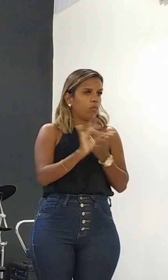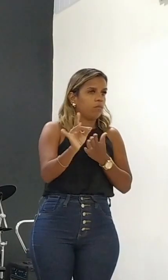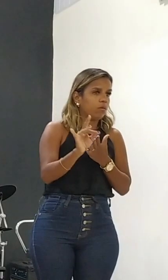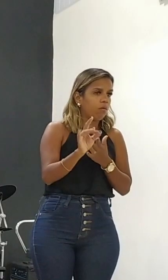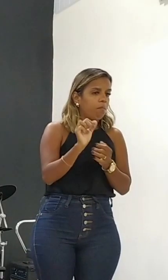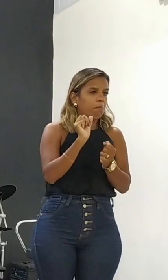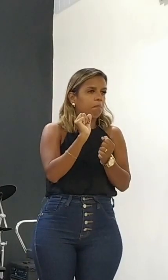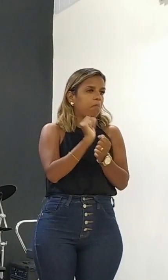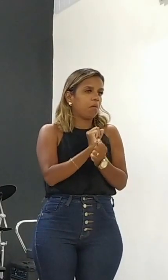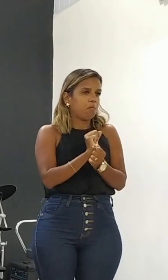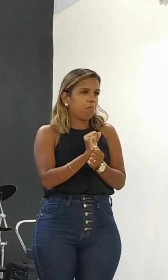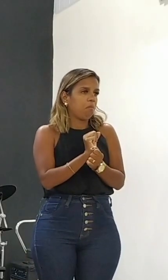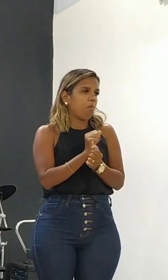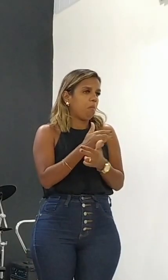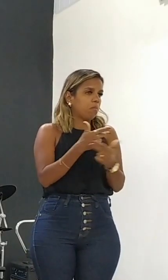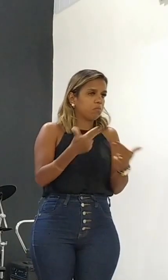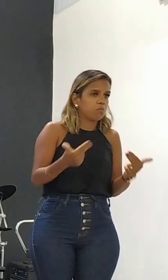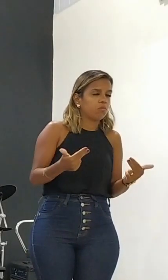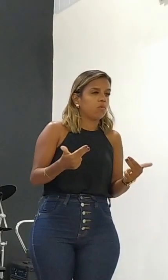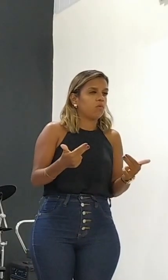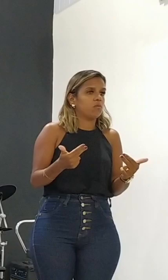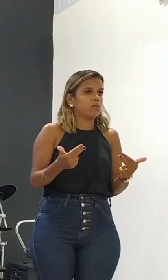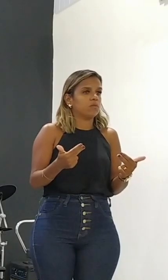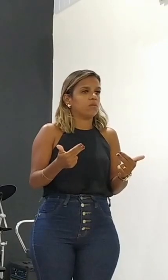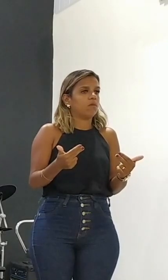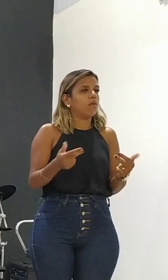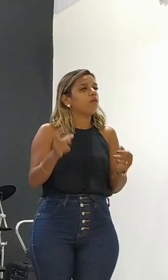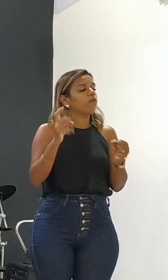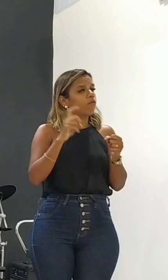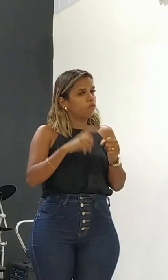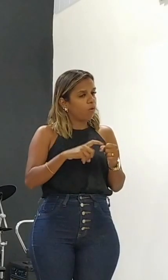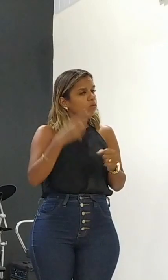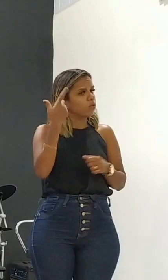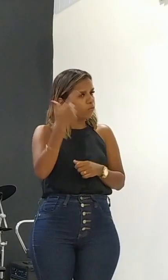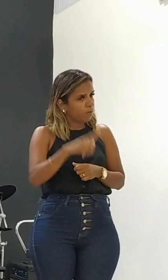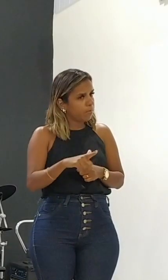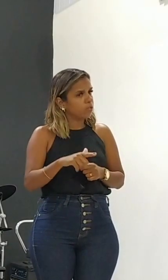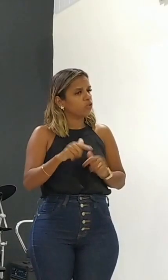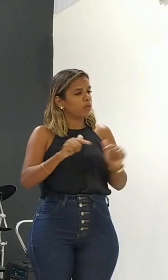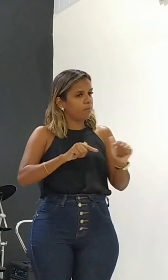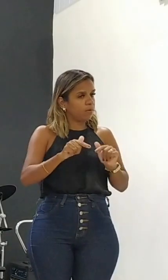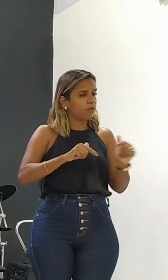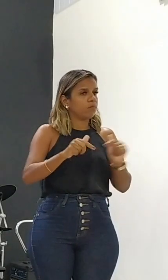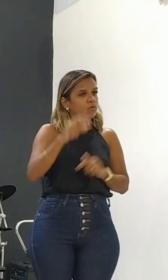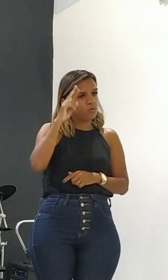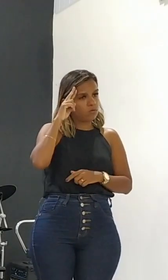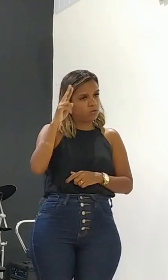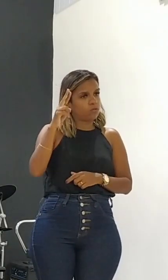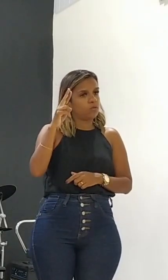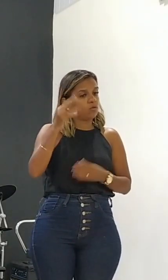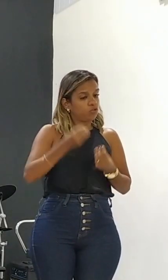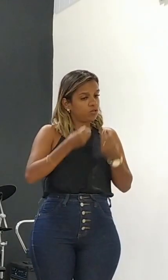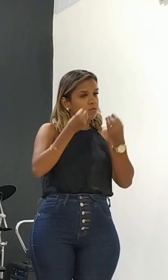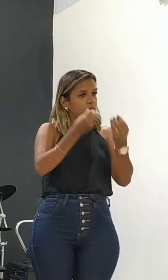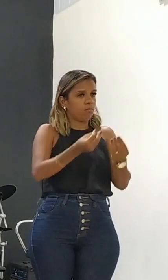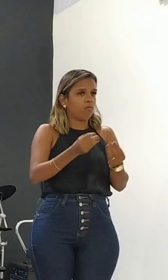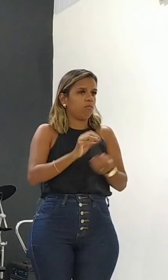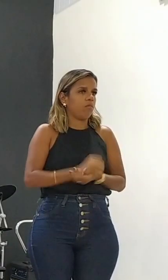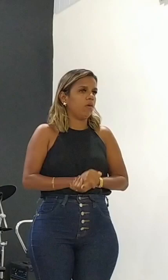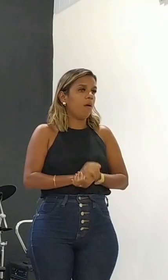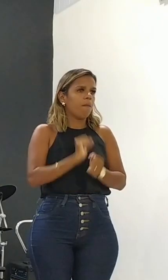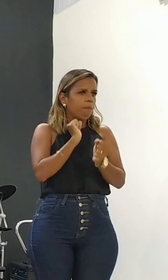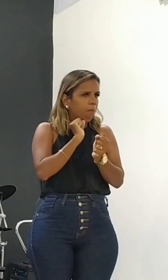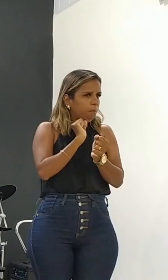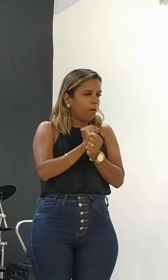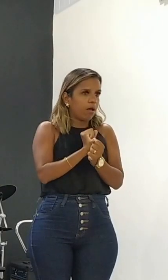paralisou por algum motivo, volta a fazer a obra que Deus colocou para você fazer. Não